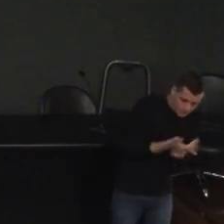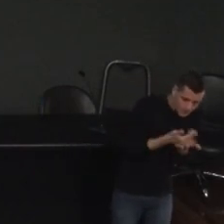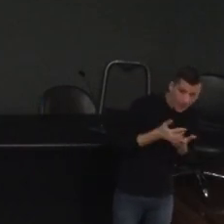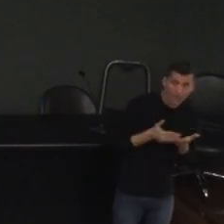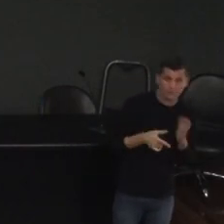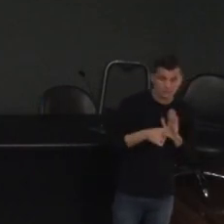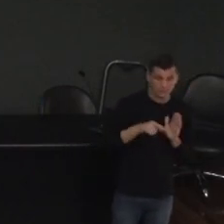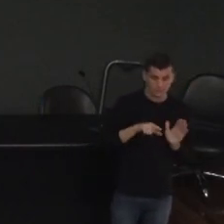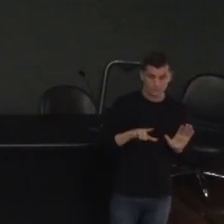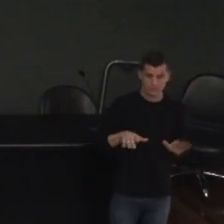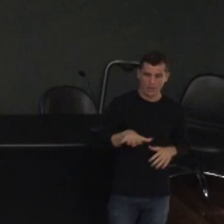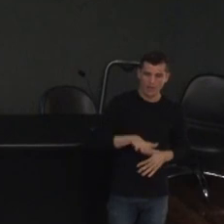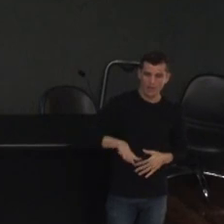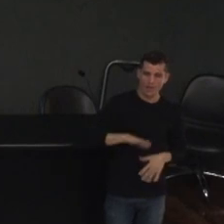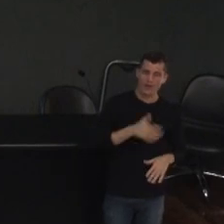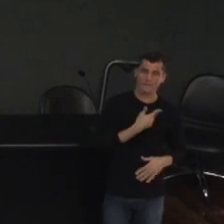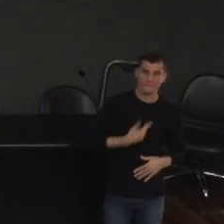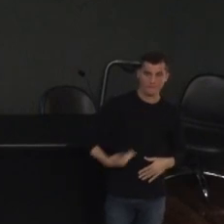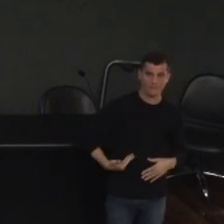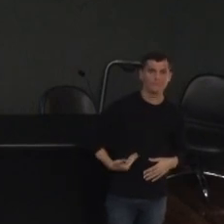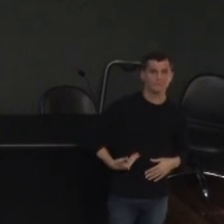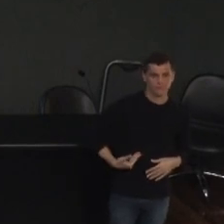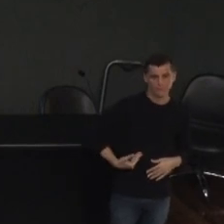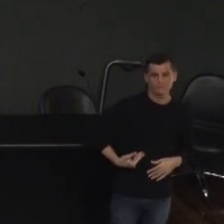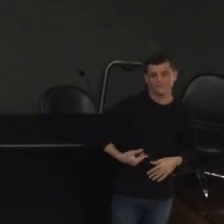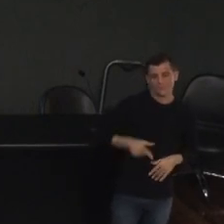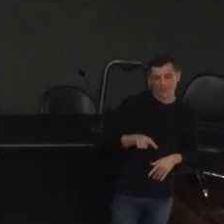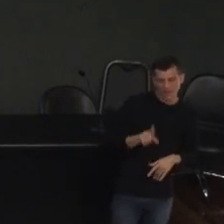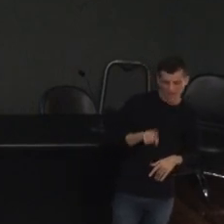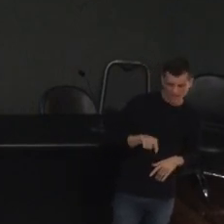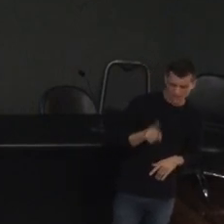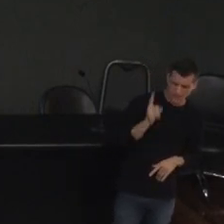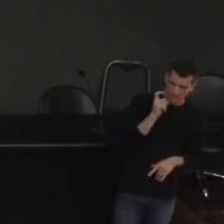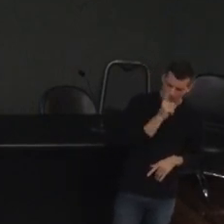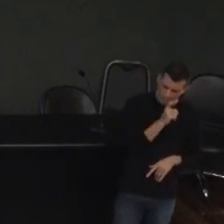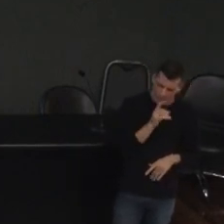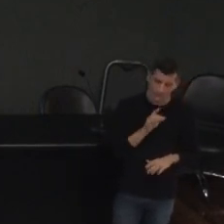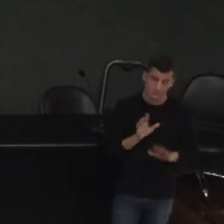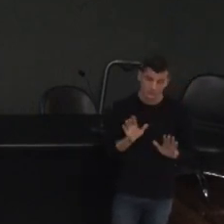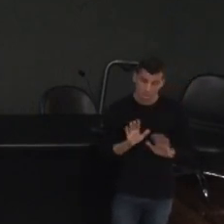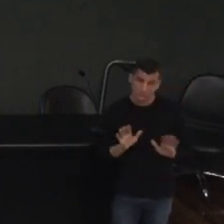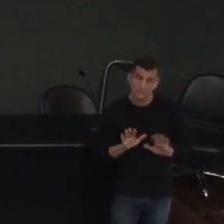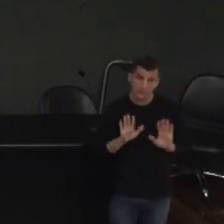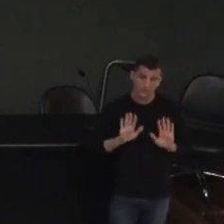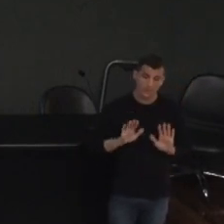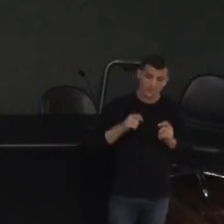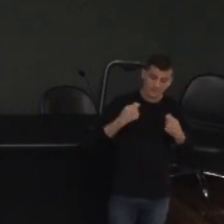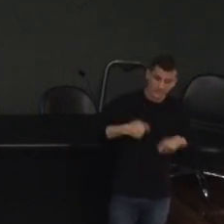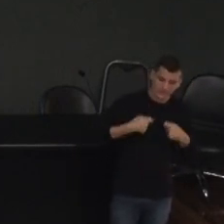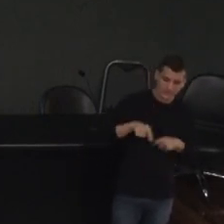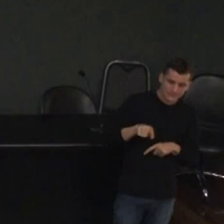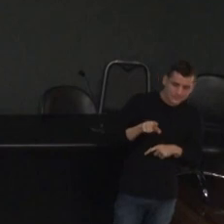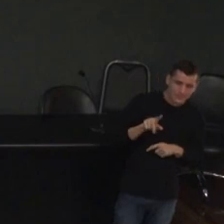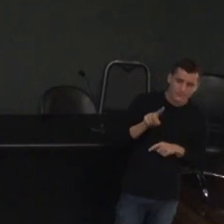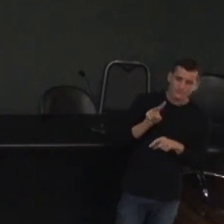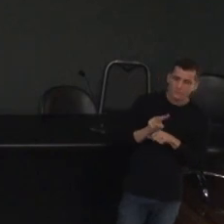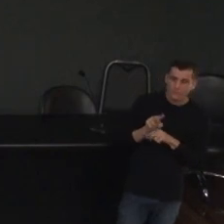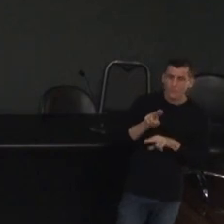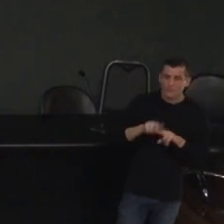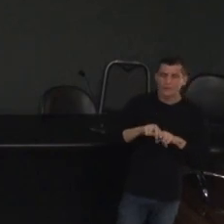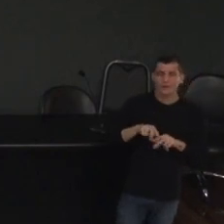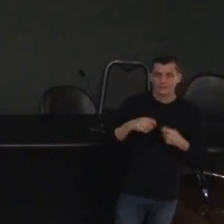públicos porque não é porque é difícil né a implantação que não vai haver fiscalização Então